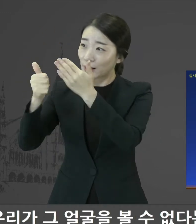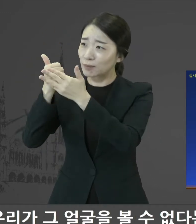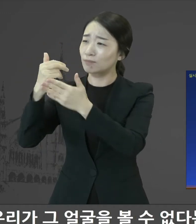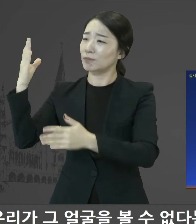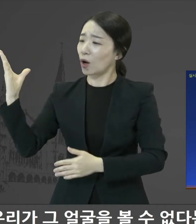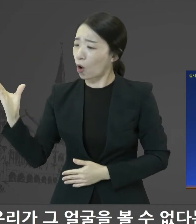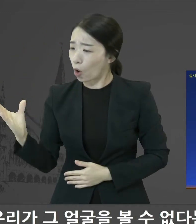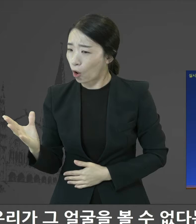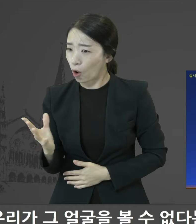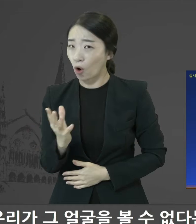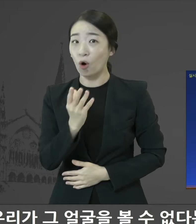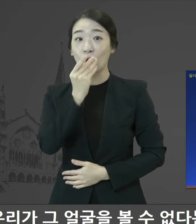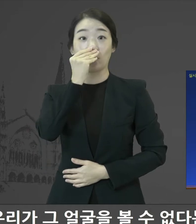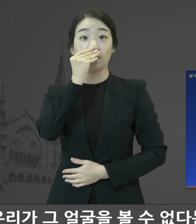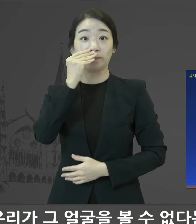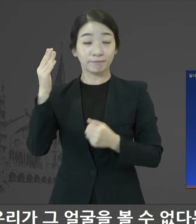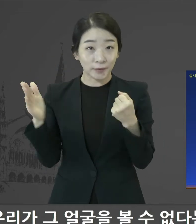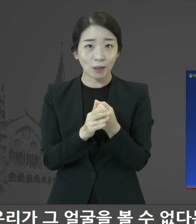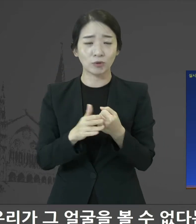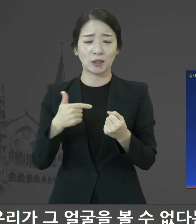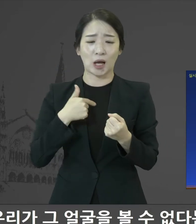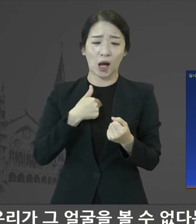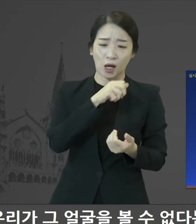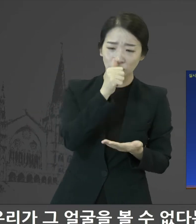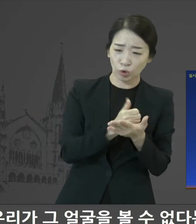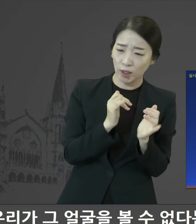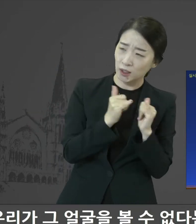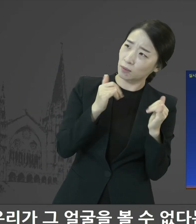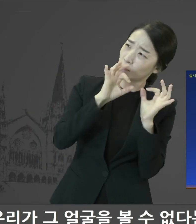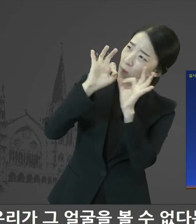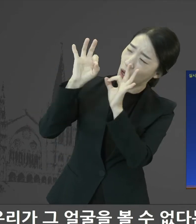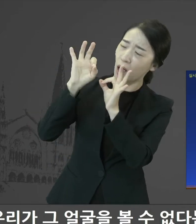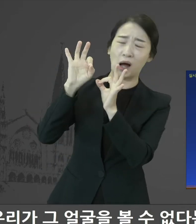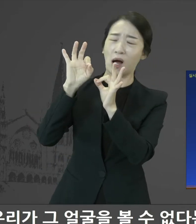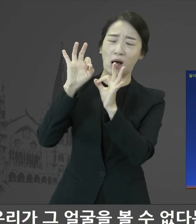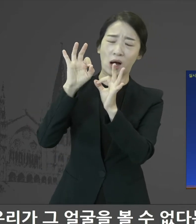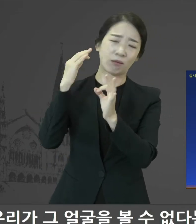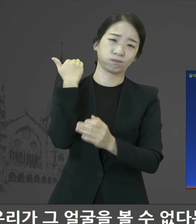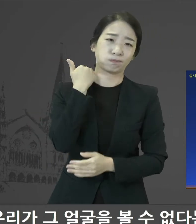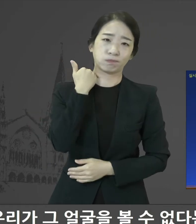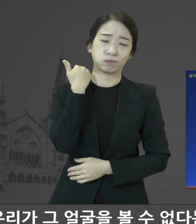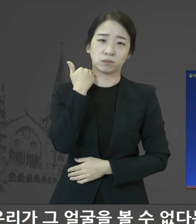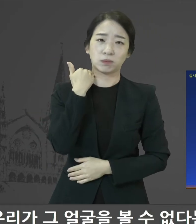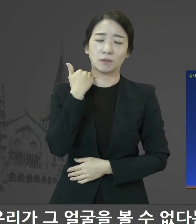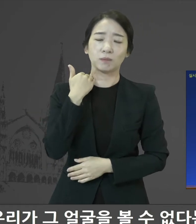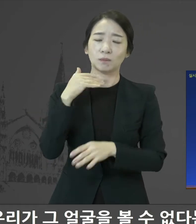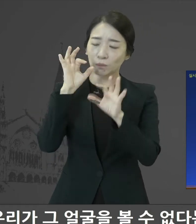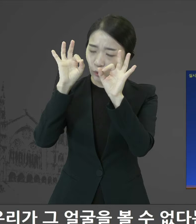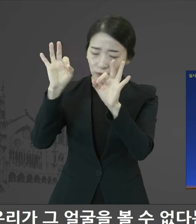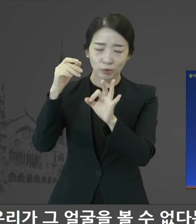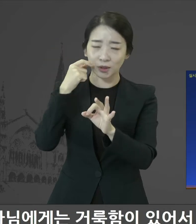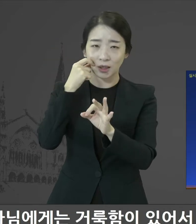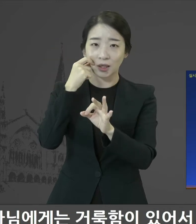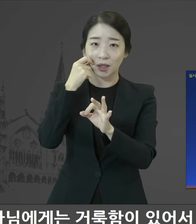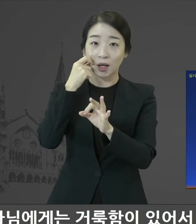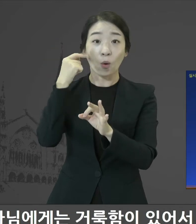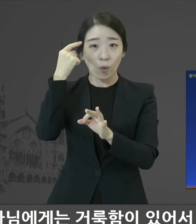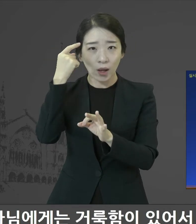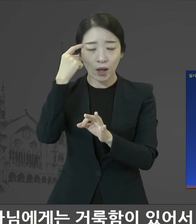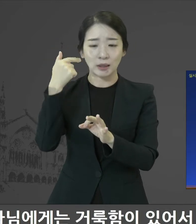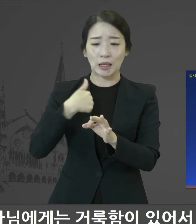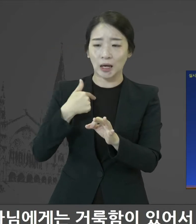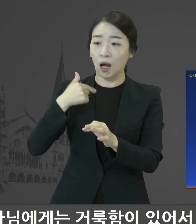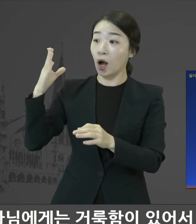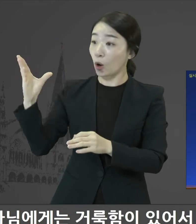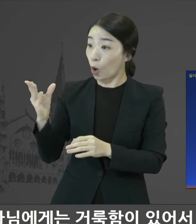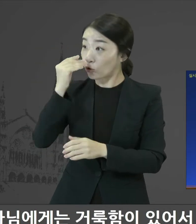있어서 우리 같은 죄인이 거룩하지 못한 피조물이 하나님의 얼굴을 보게 되면 바로 죽게